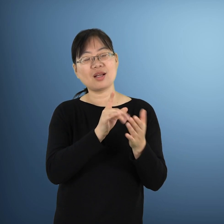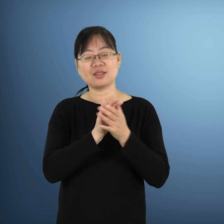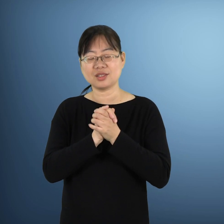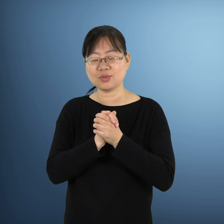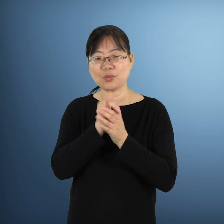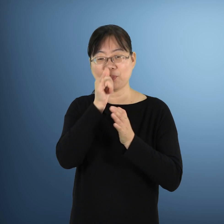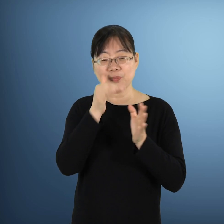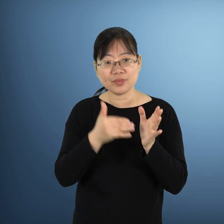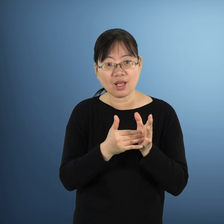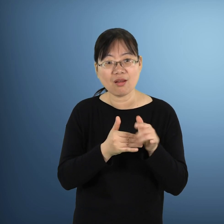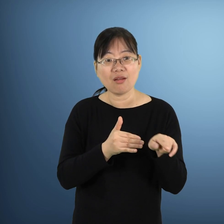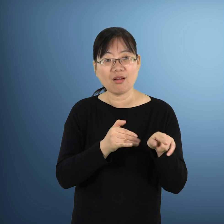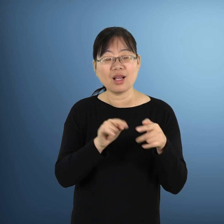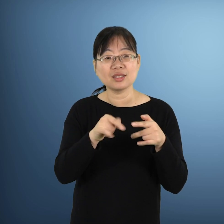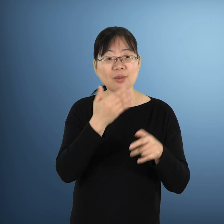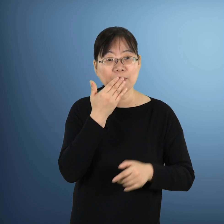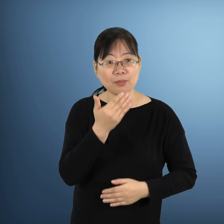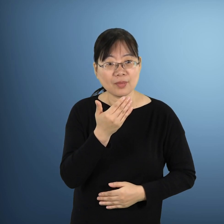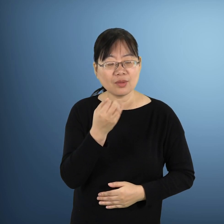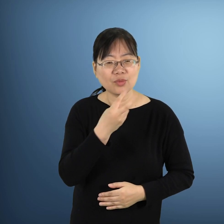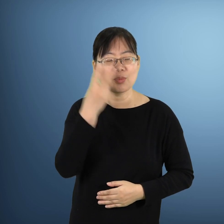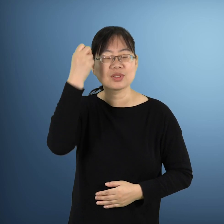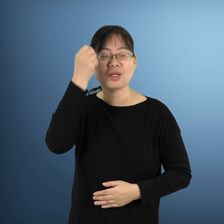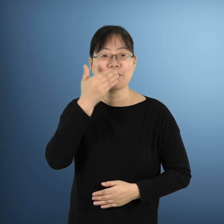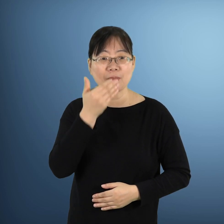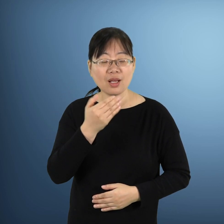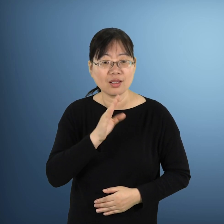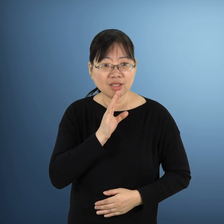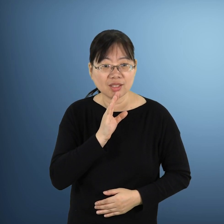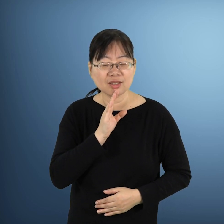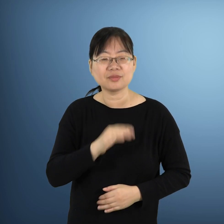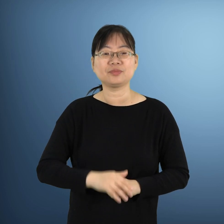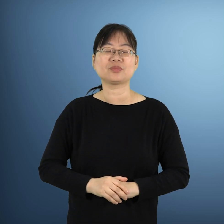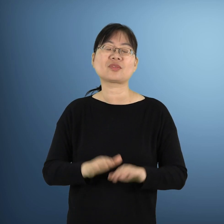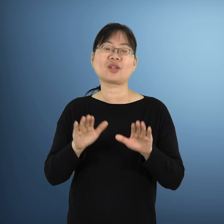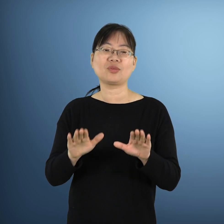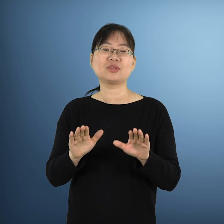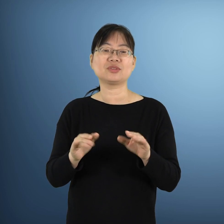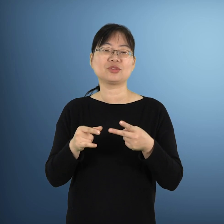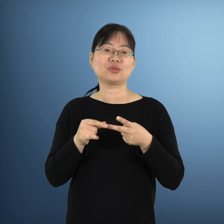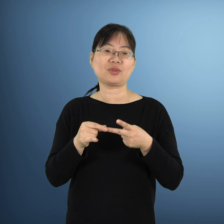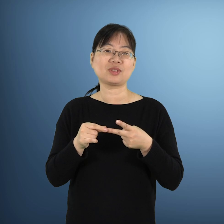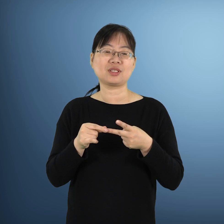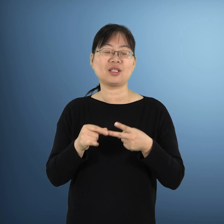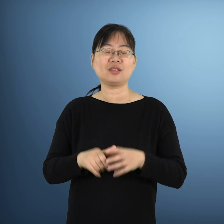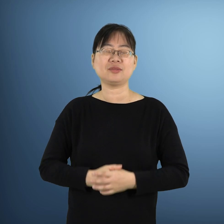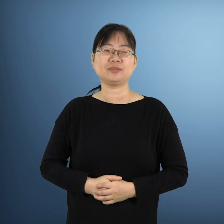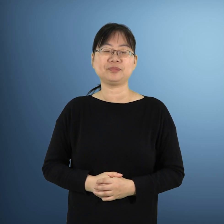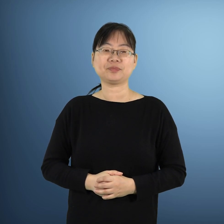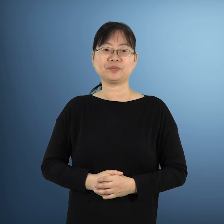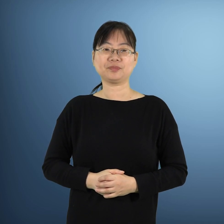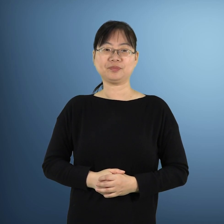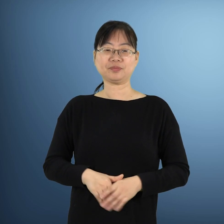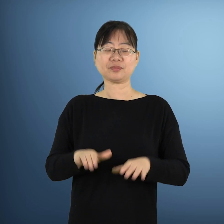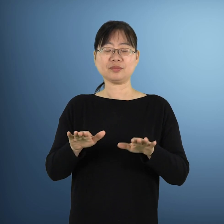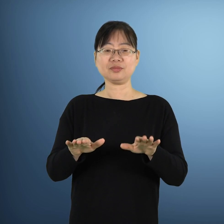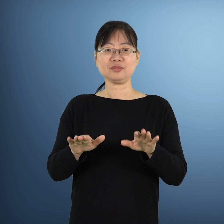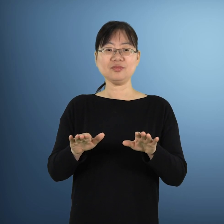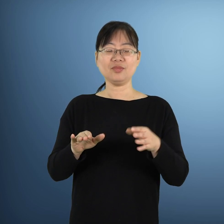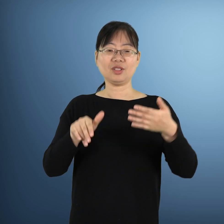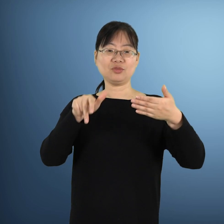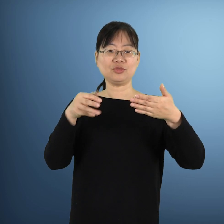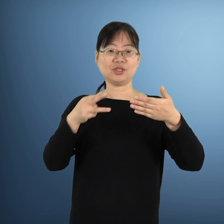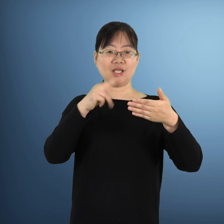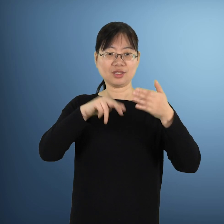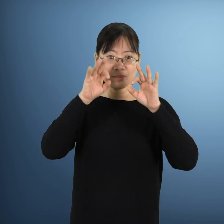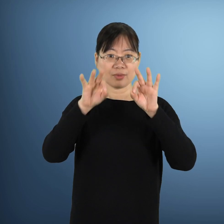한 거예요. 이해되시고 기억나셔야 됩니다. 자, 오늘은 두 번째 대목인데 이제 9절을